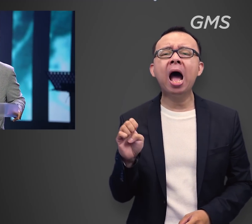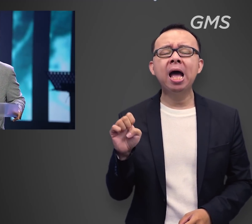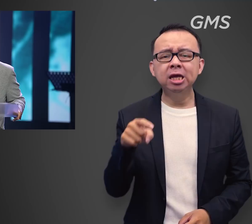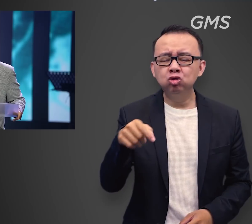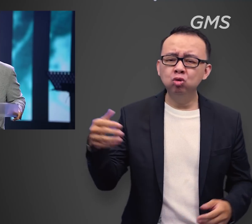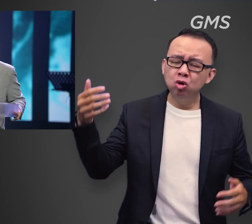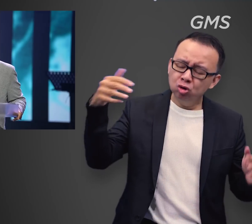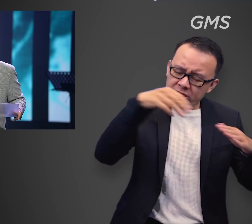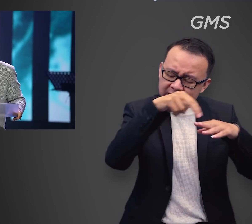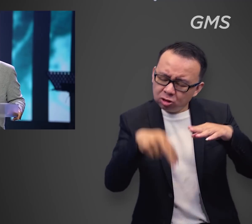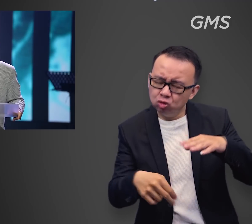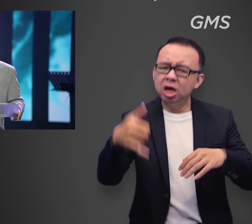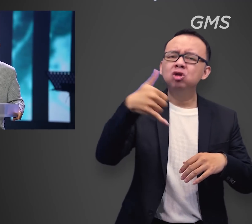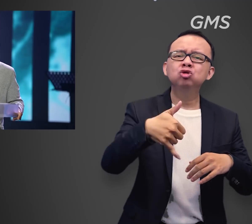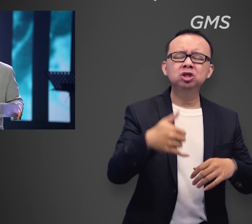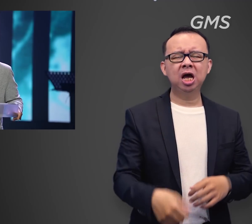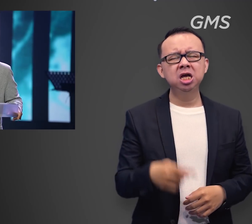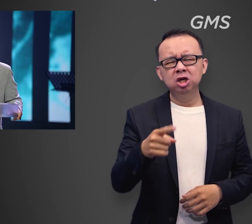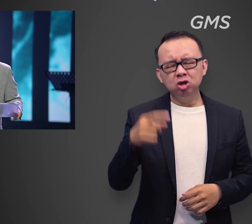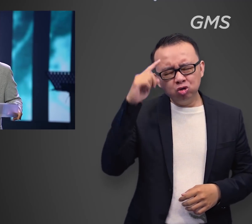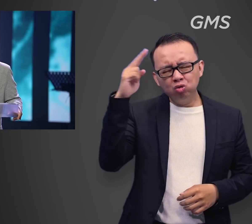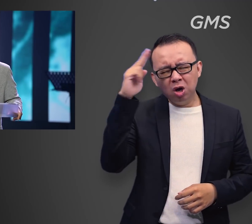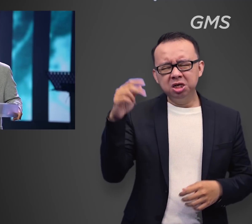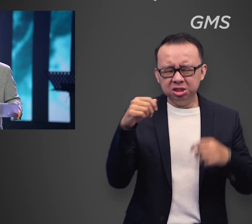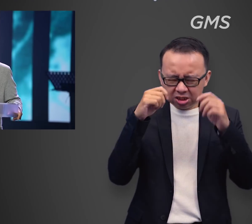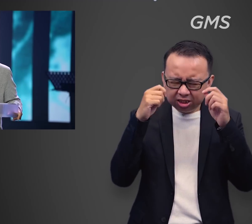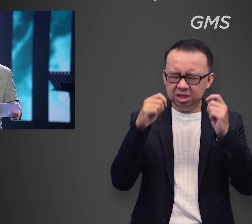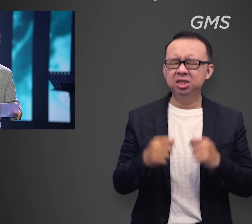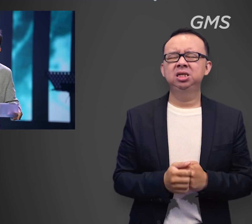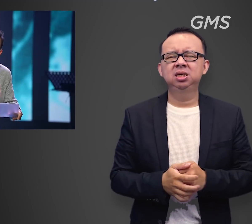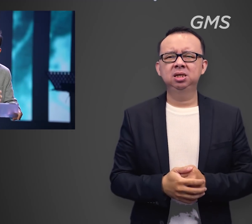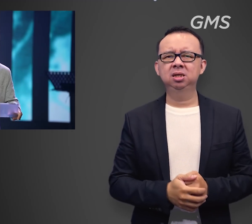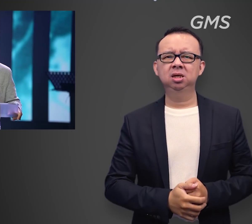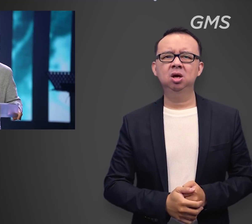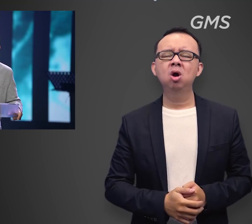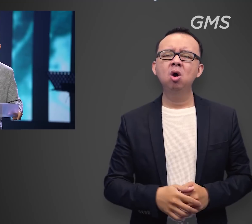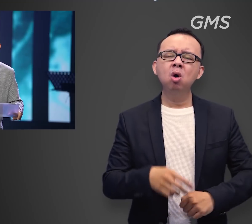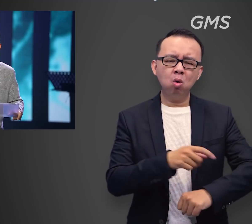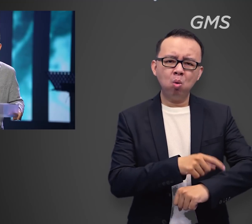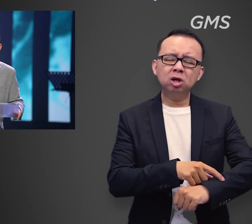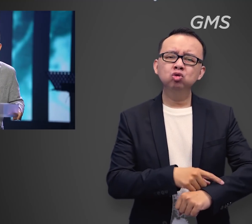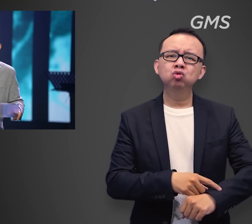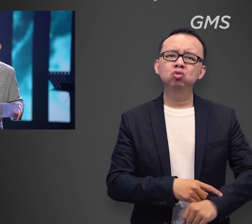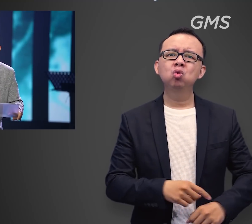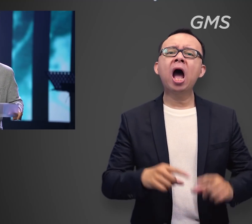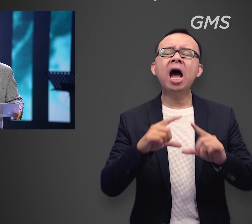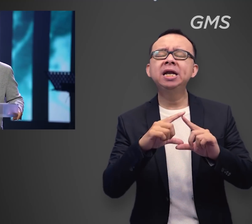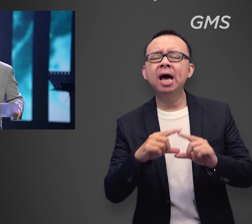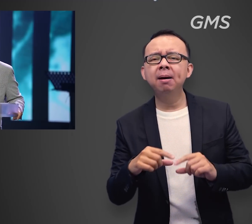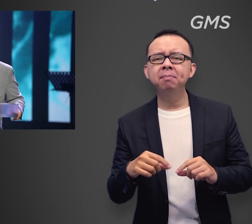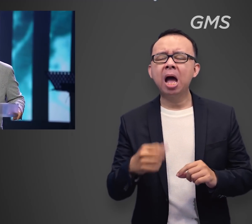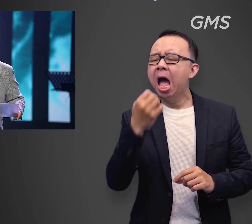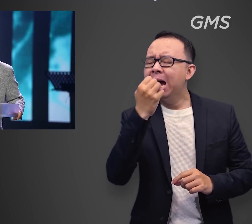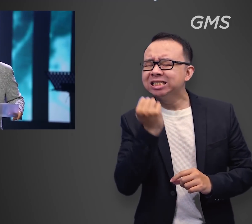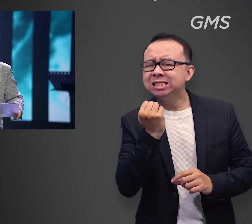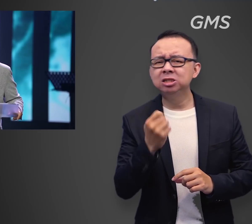Tuhan. Tuhan harus konsekuen. Dikatakan ketika mereka makan buah pohon itu, mereka harus terpisah